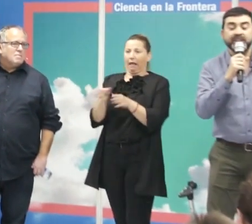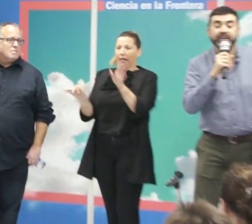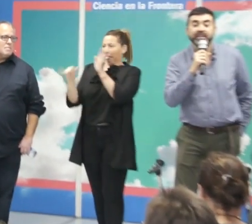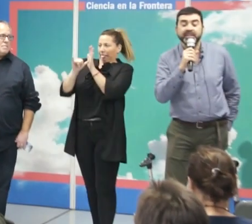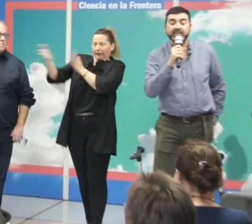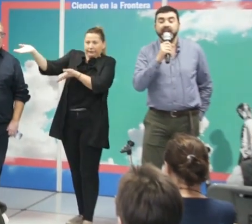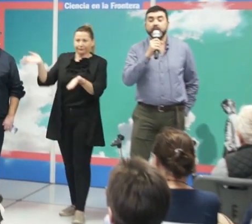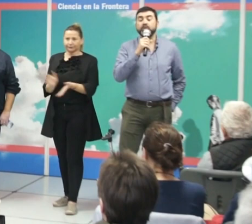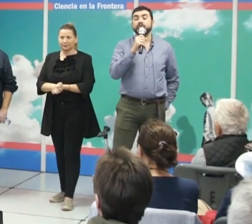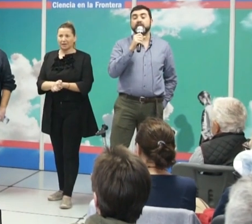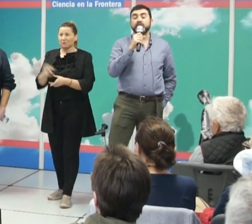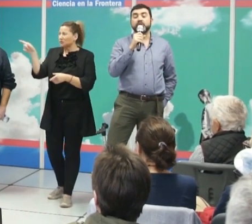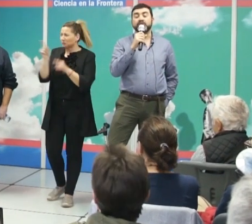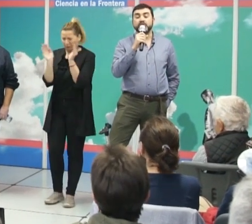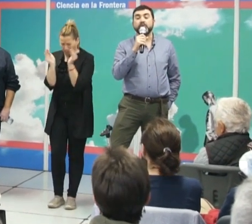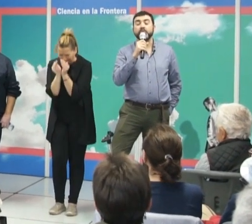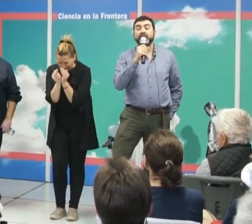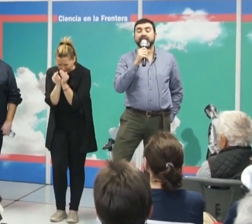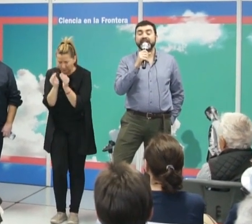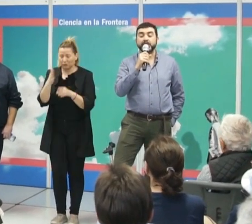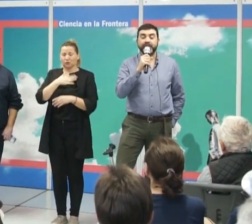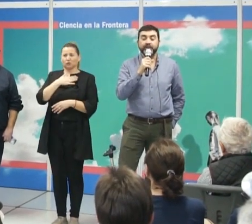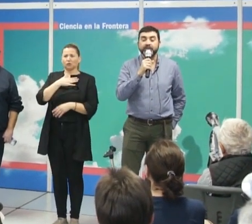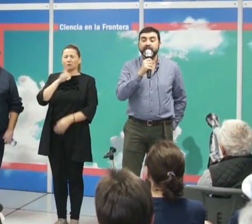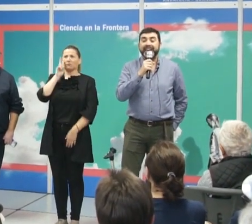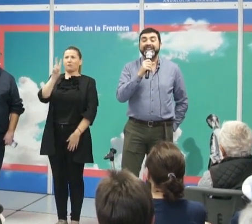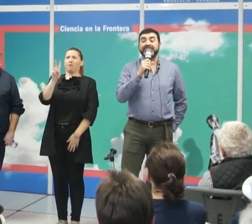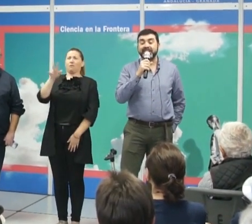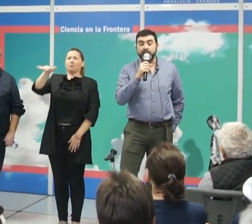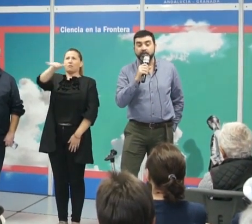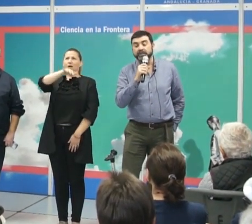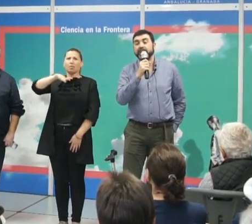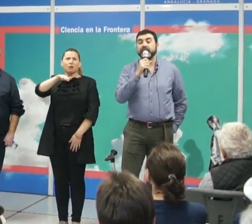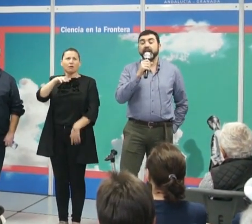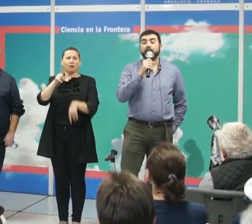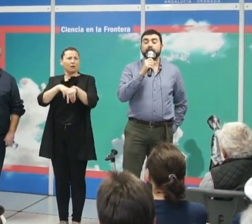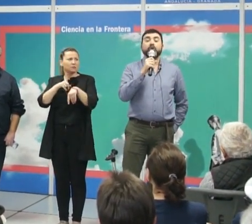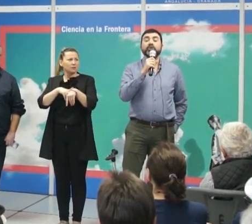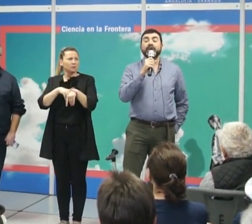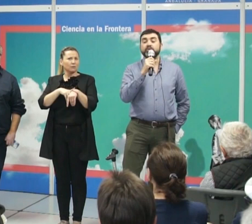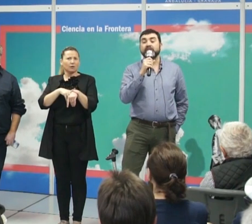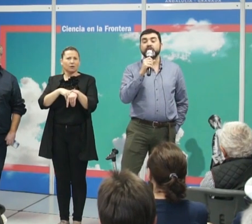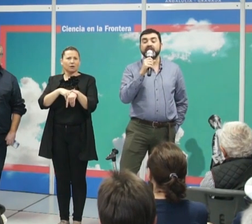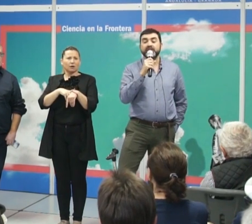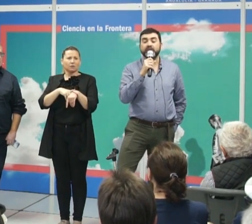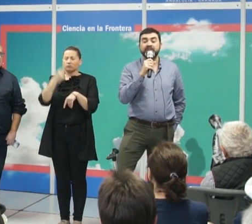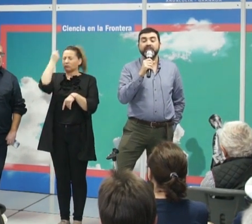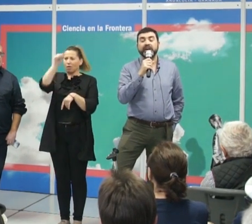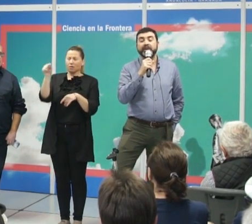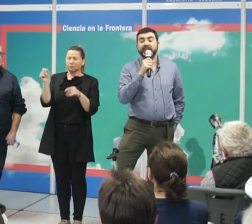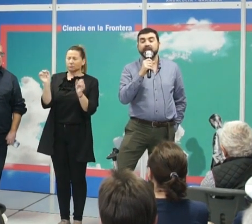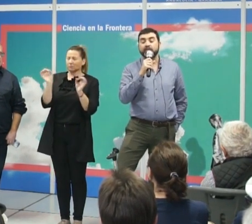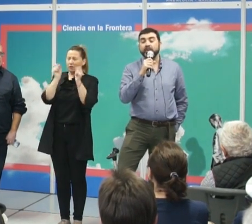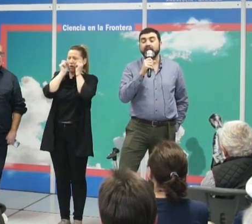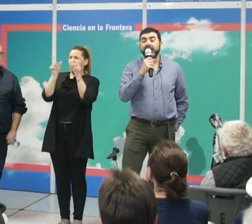así de insignificantes. Cuando nos ponemos en contexto de nuestro lugar en el espacio, en el tiempo, pues a lo mejor no éramos tan conscientes de lo que